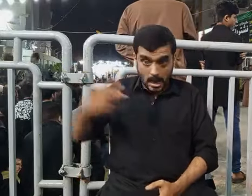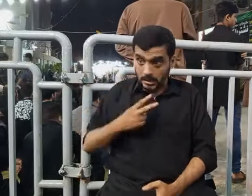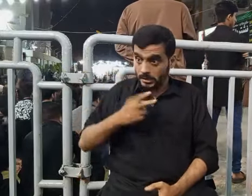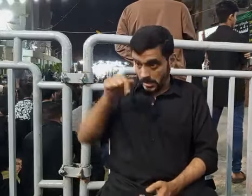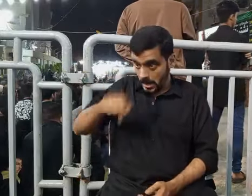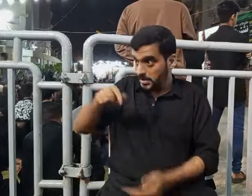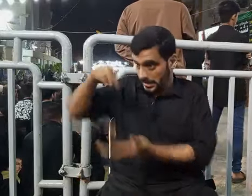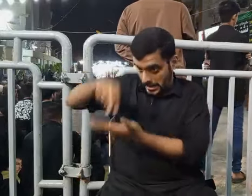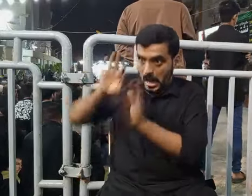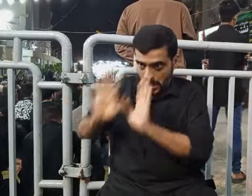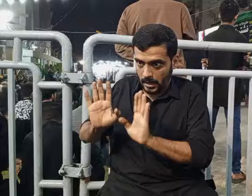زینب،